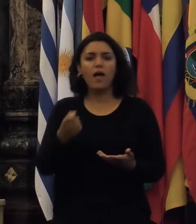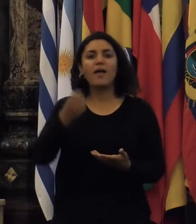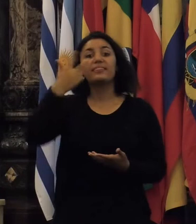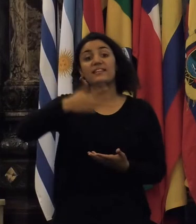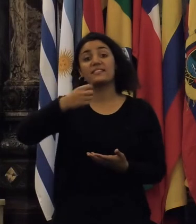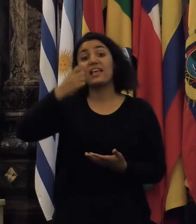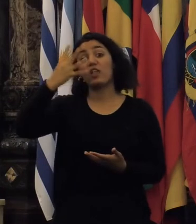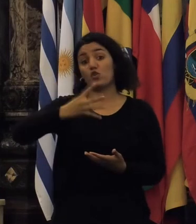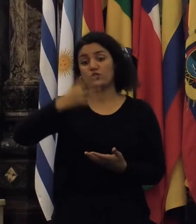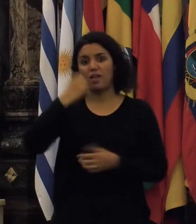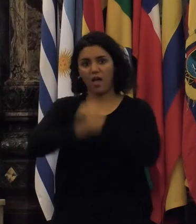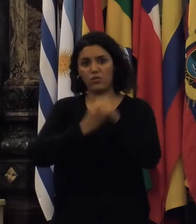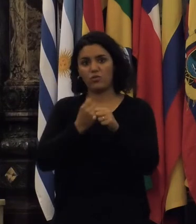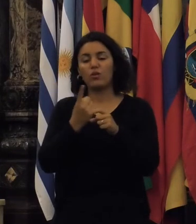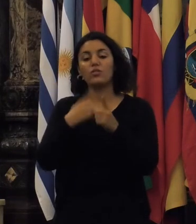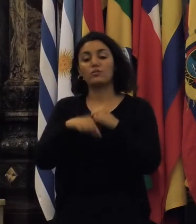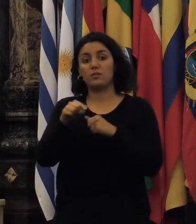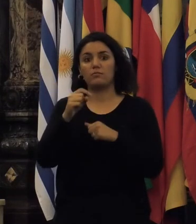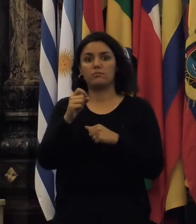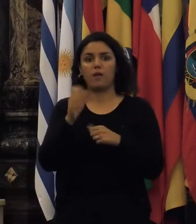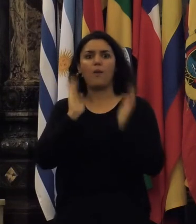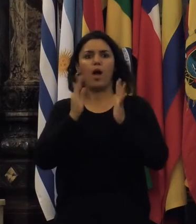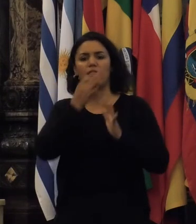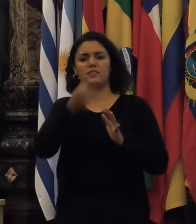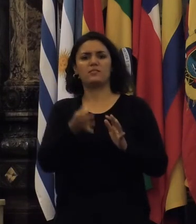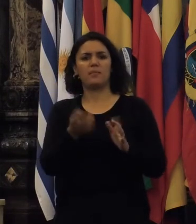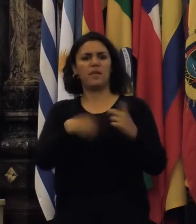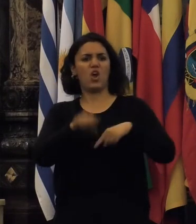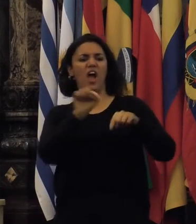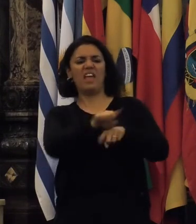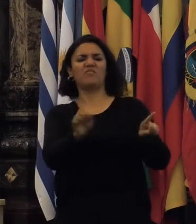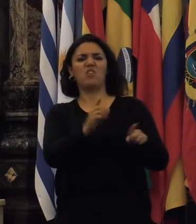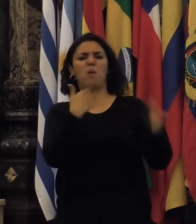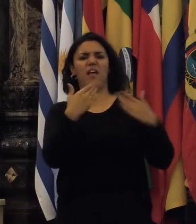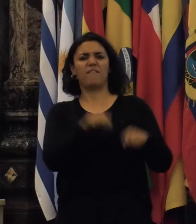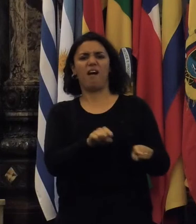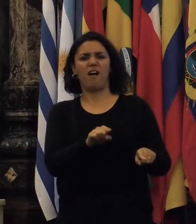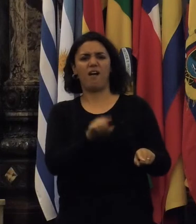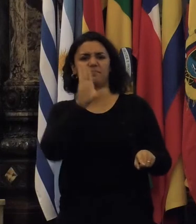años. Argumento de la abogada. ¡Pero no hablaban!